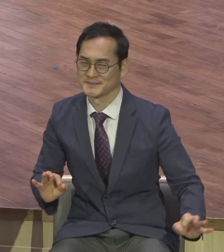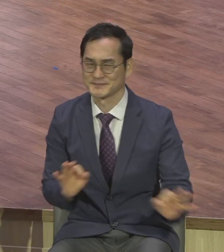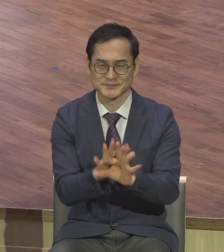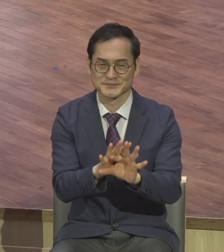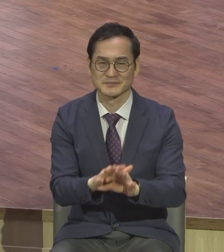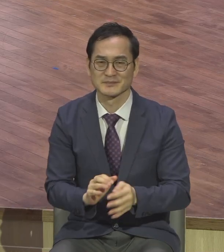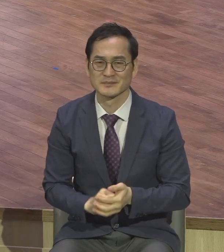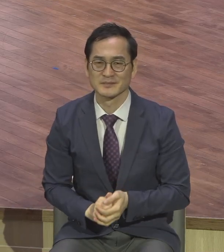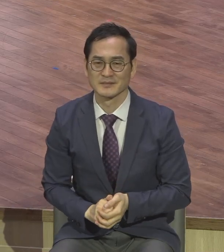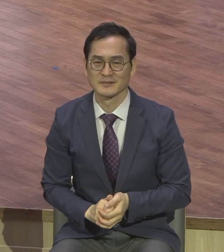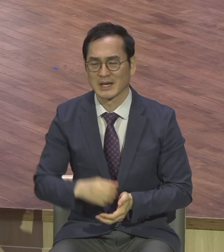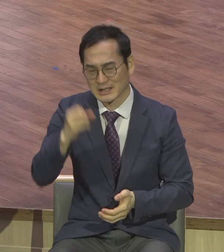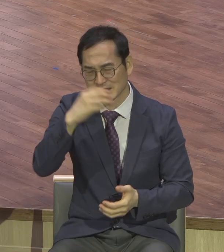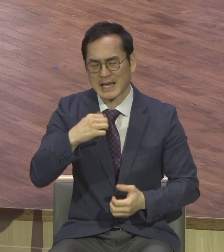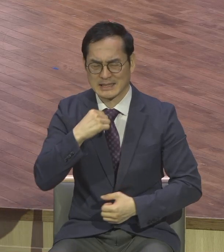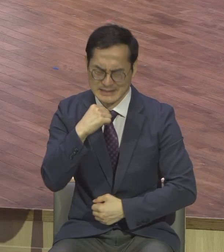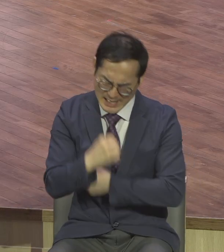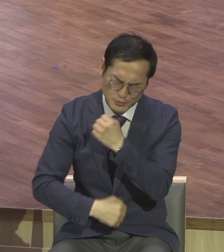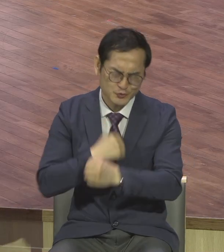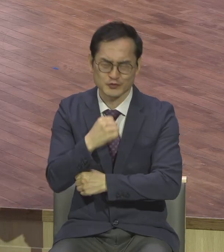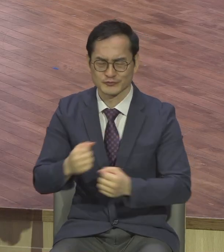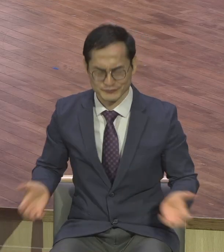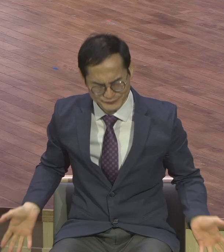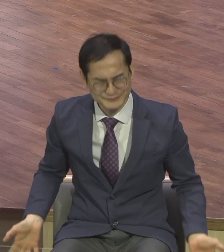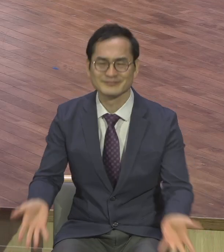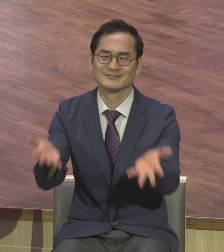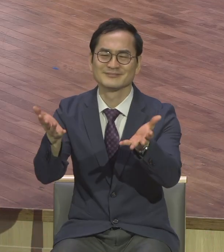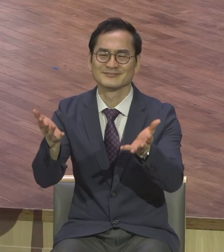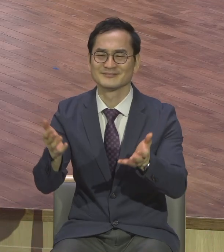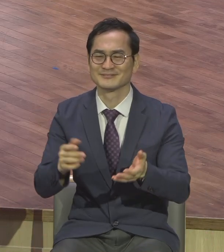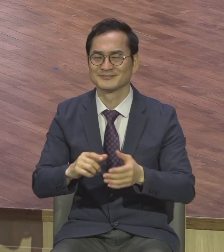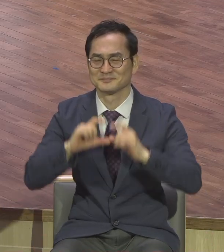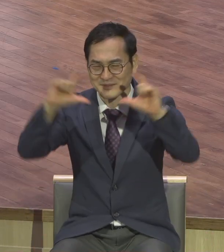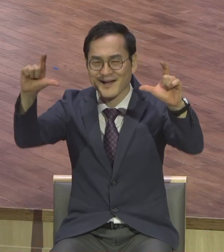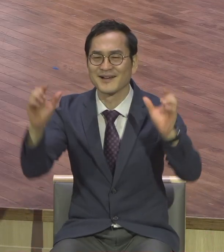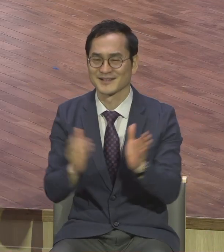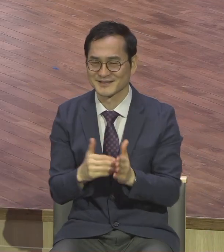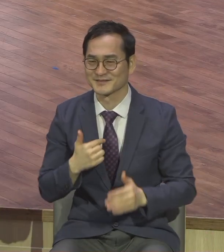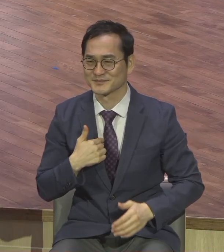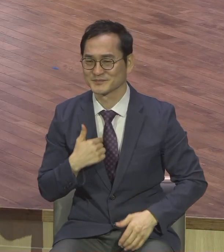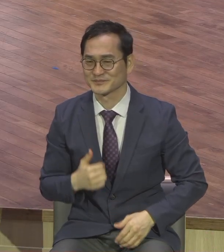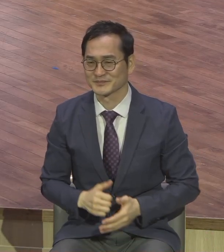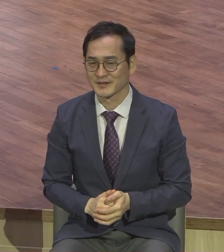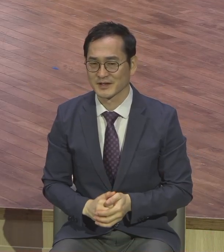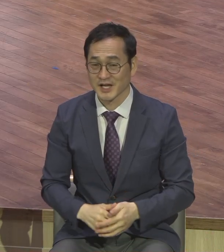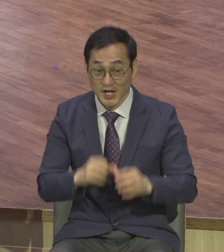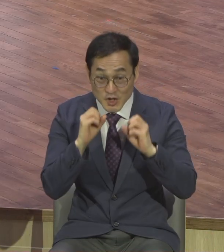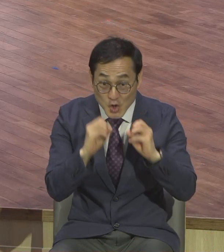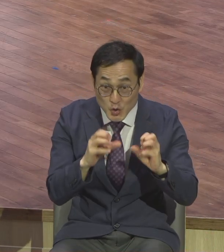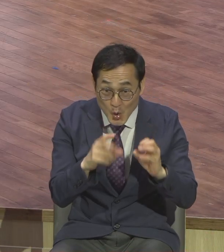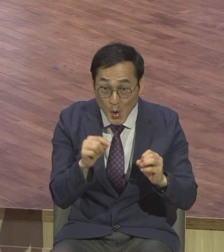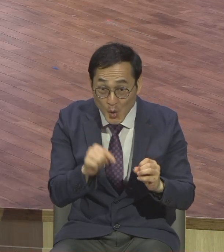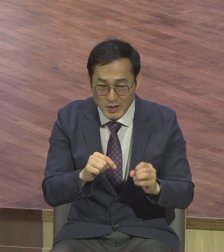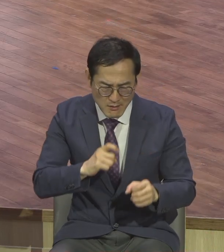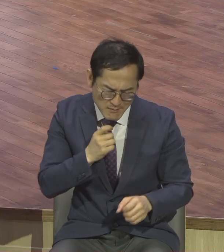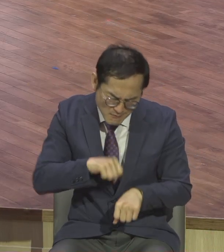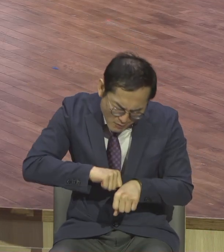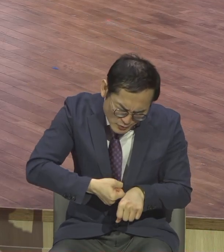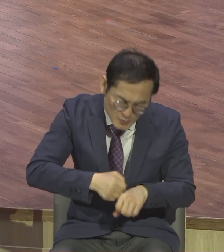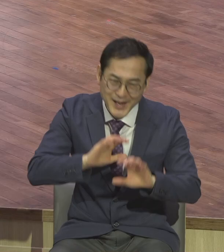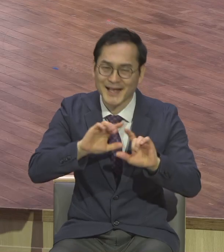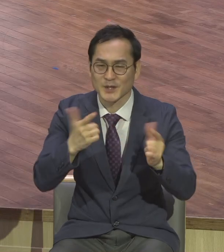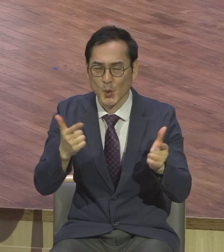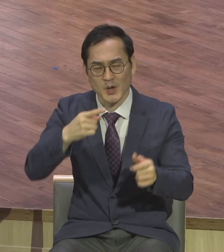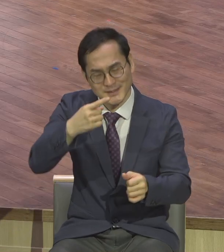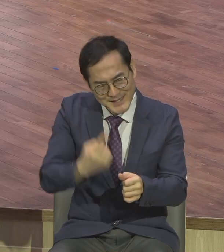아무것도 하지 말고 누려라. 전도는 하는 것이 아니라 되어지는 것이다. 해방 자유